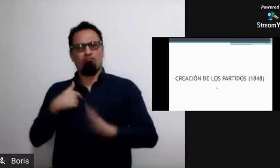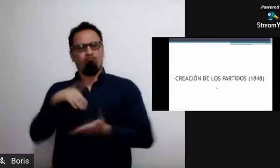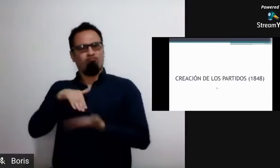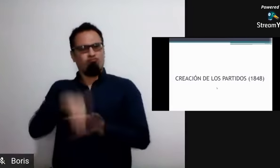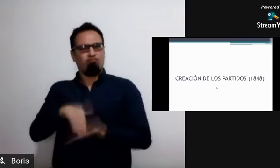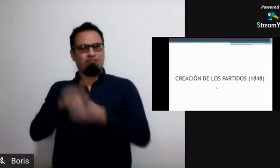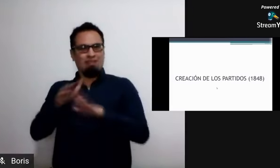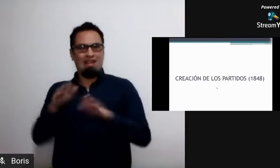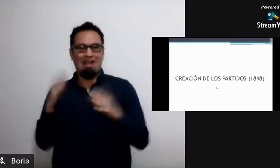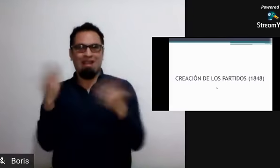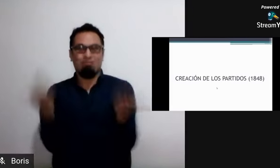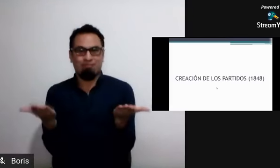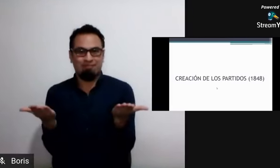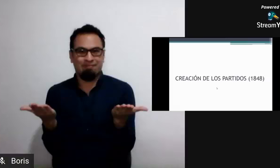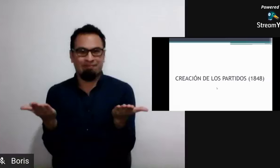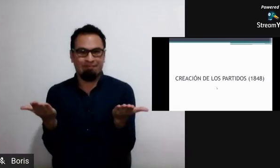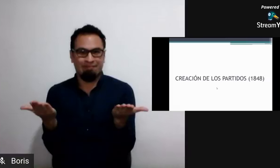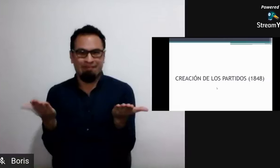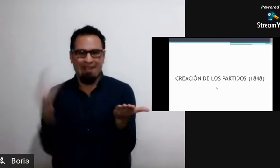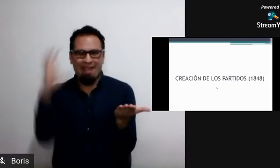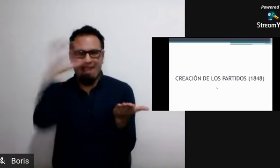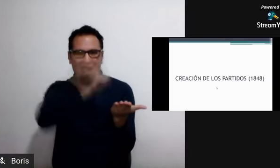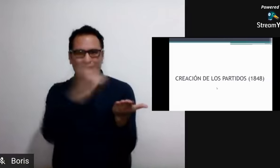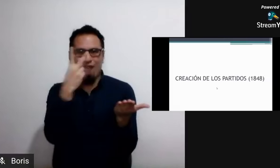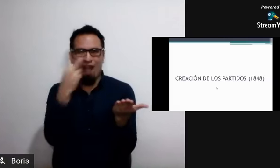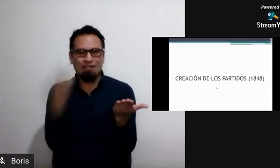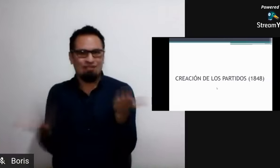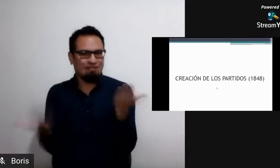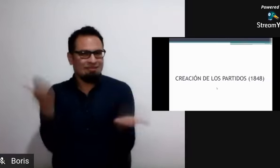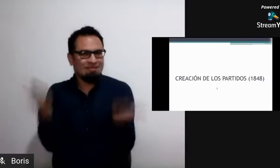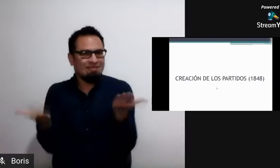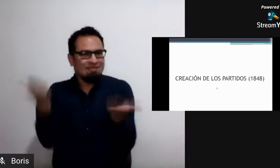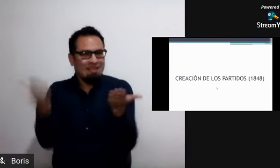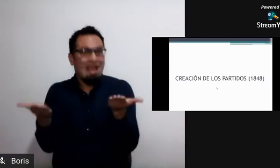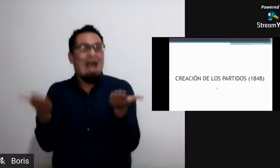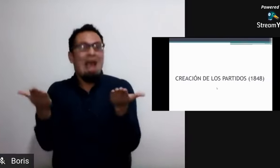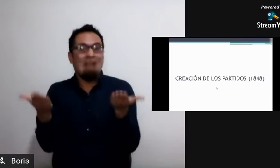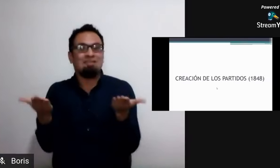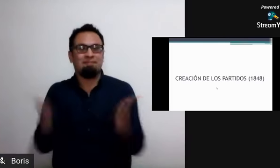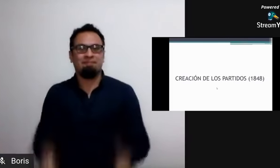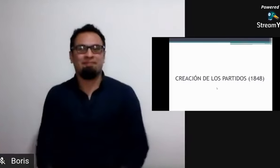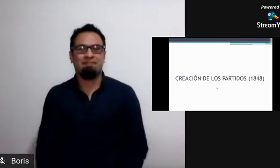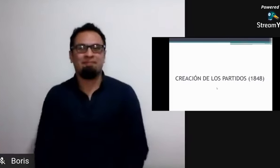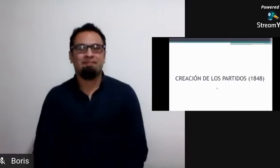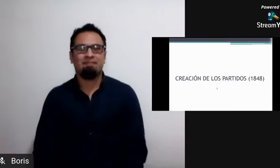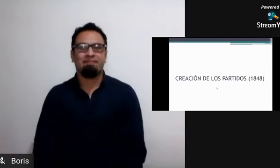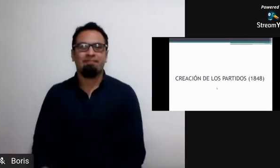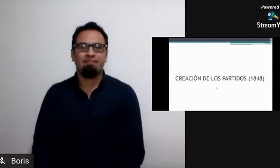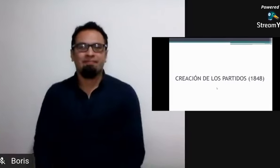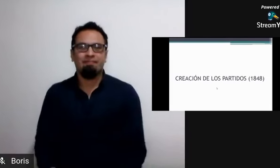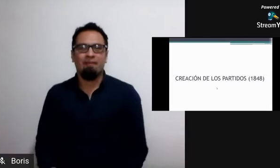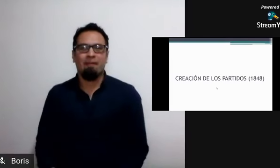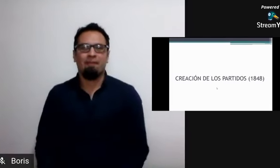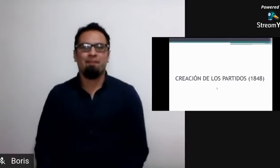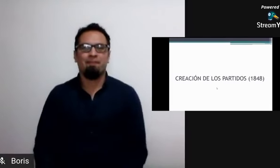estos partidos políticos con sus posturas diferentes. ¿Cuáles serían estos partidos políticos? Miremos la siguiente